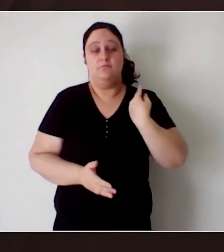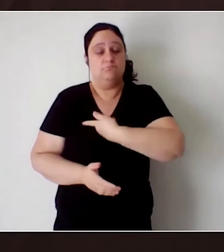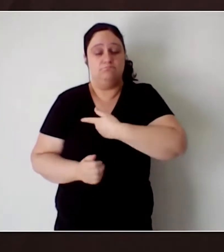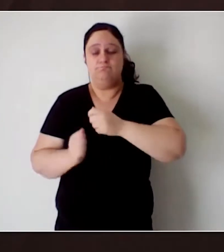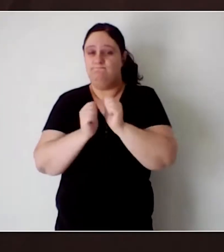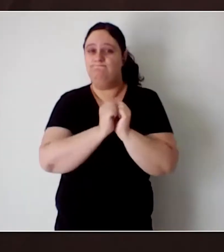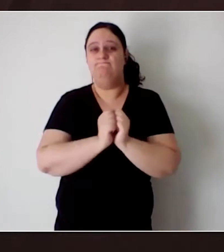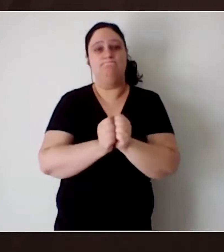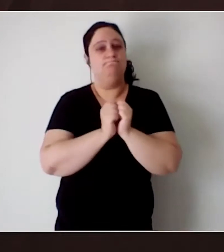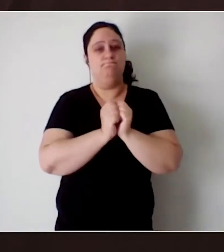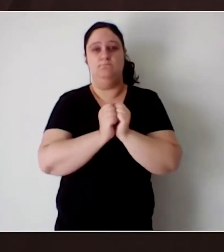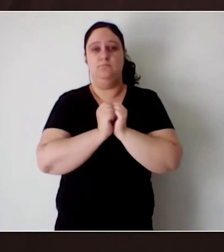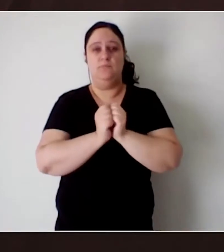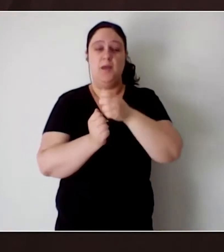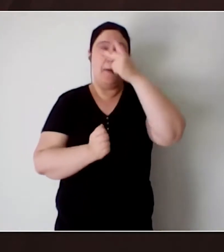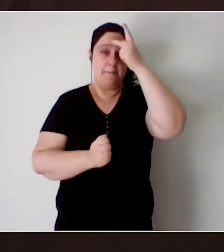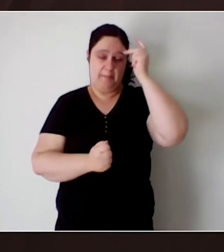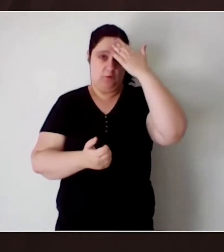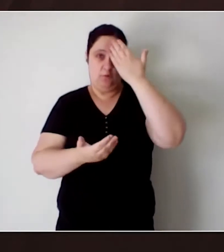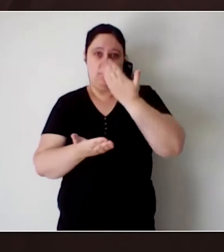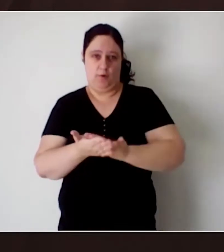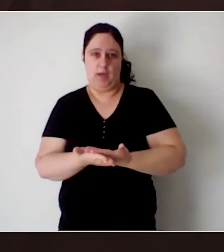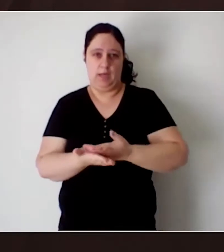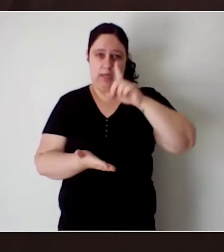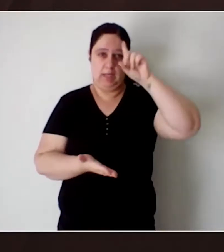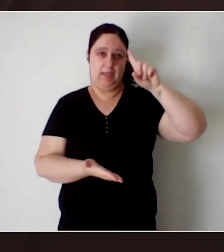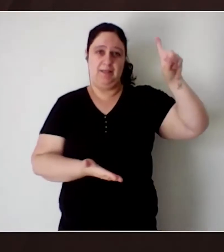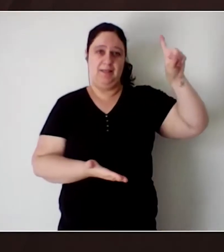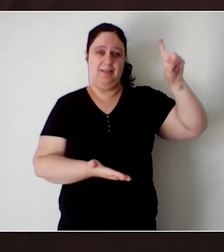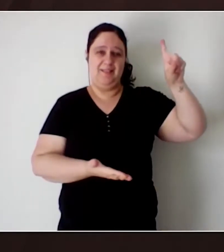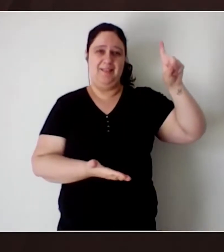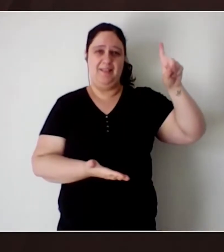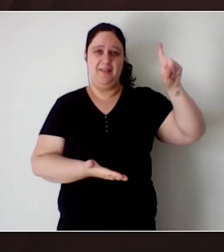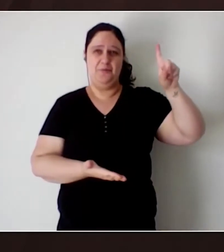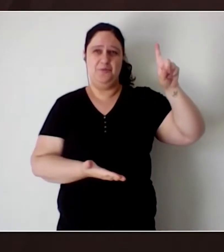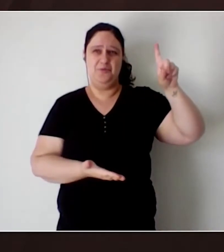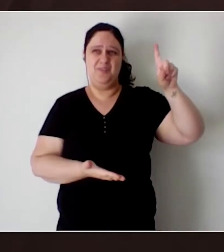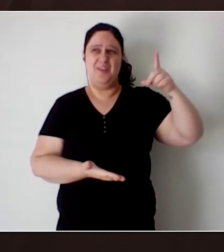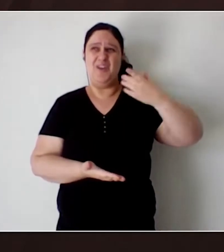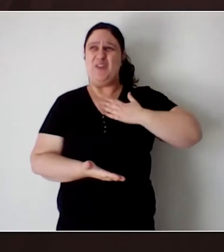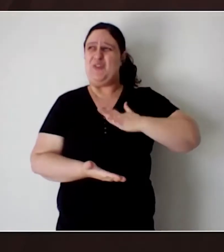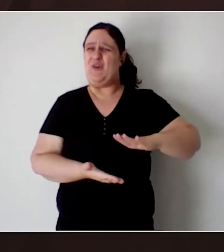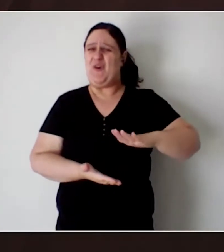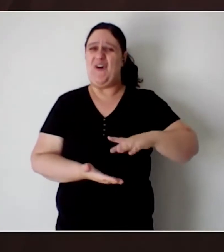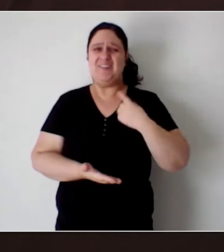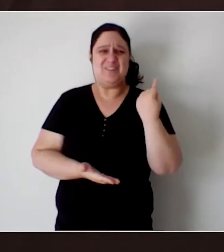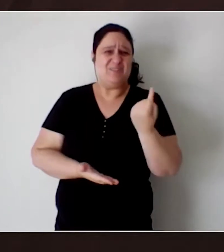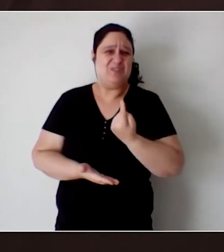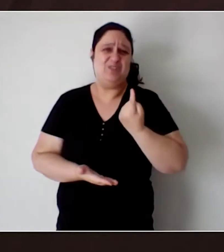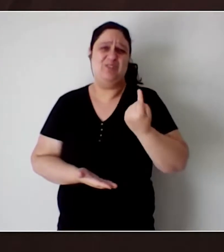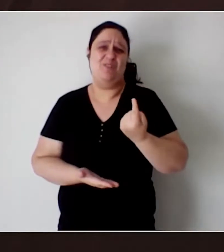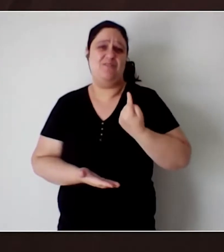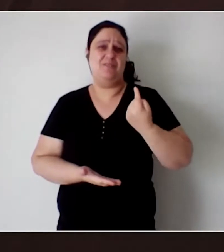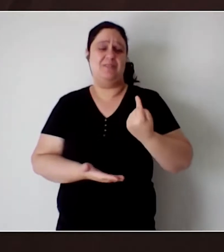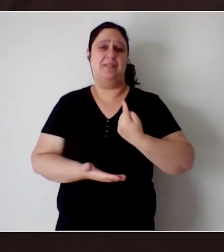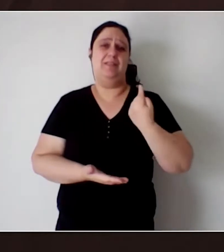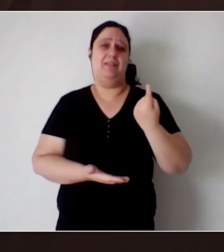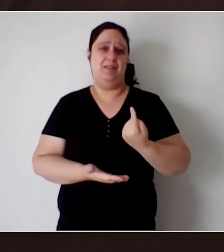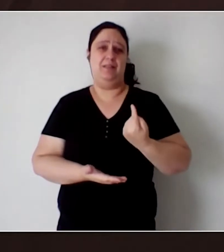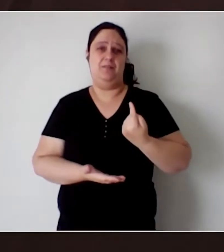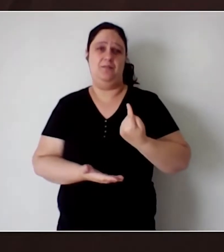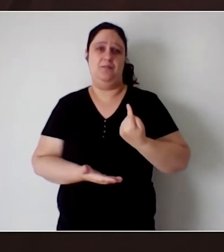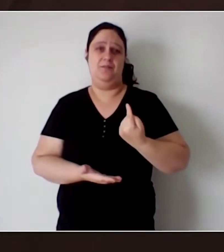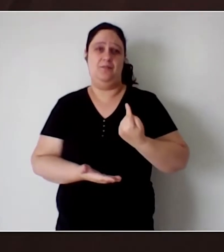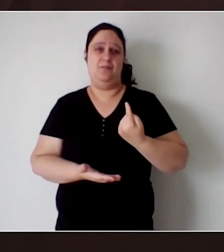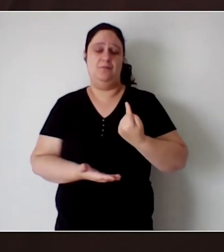uma vida de se isolar. Um cristão, ele já é feita, essa vida que ele recebeu, já